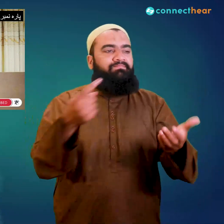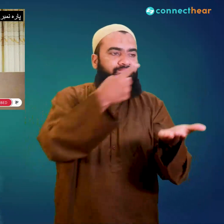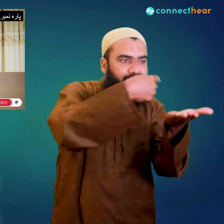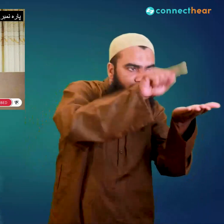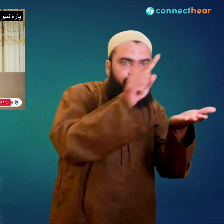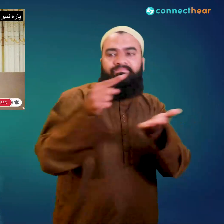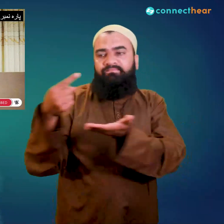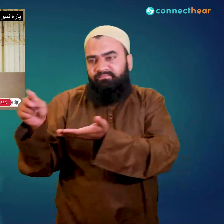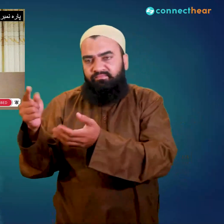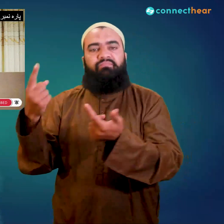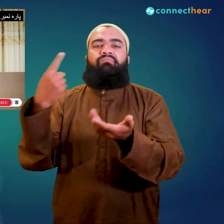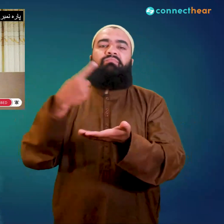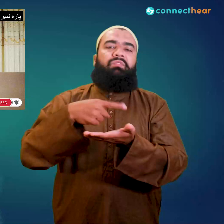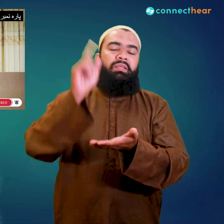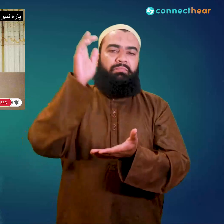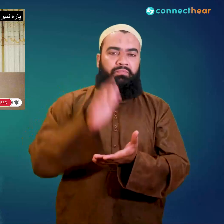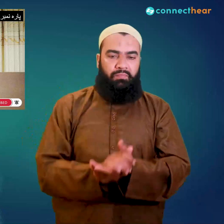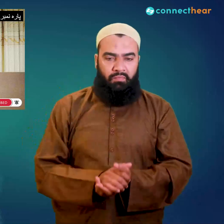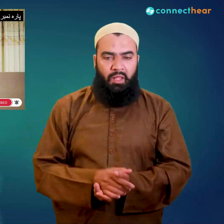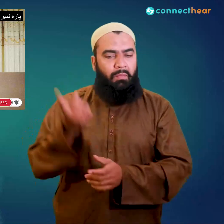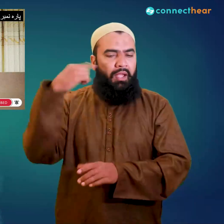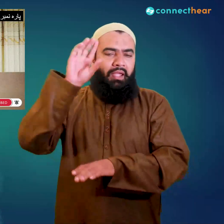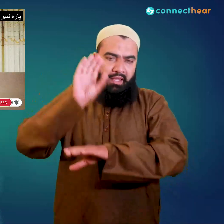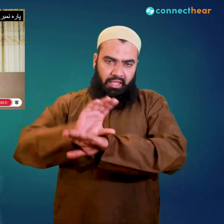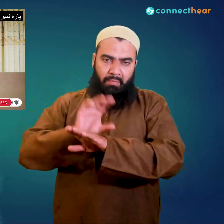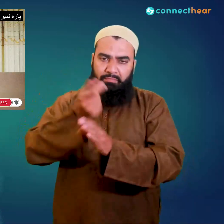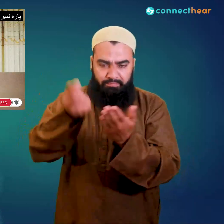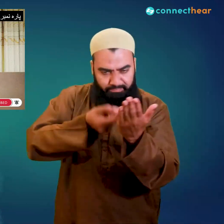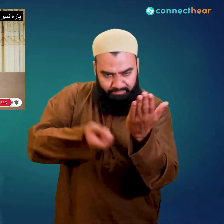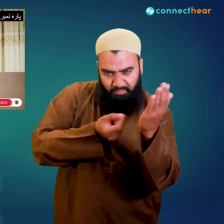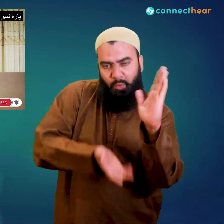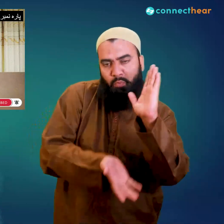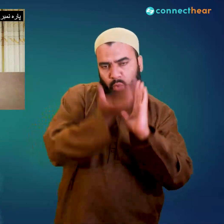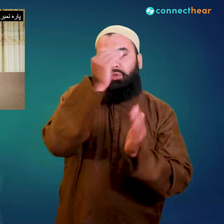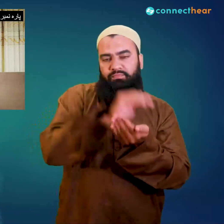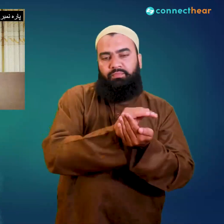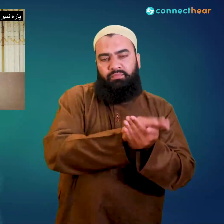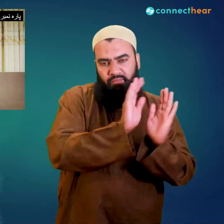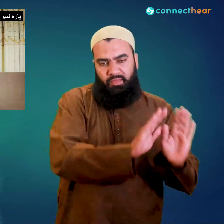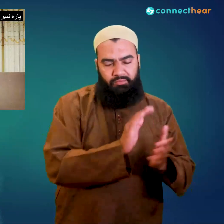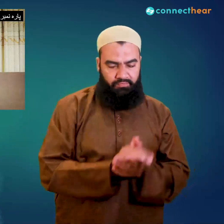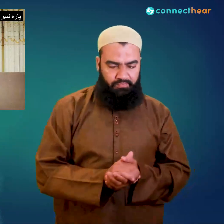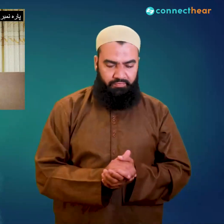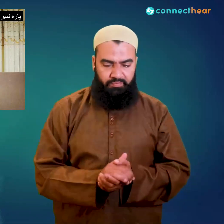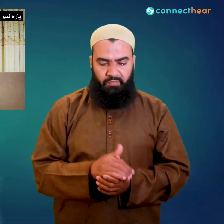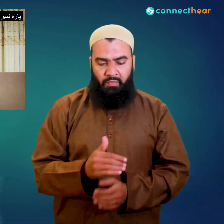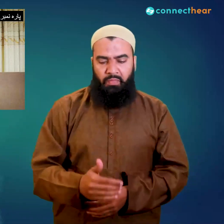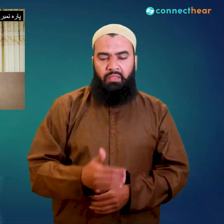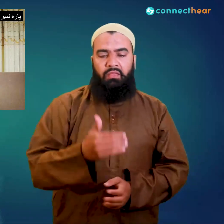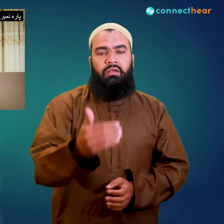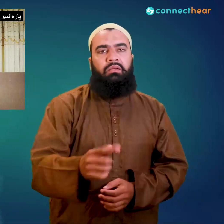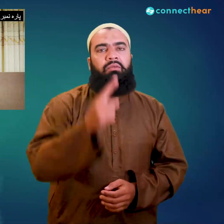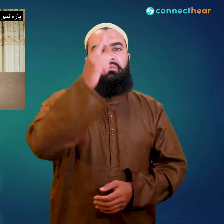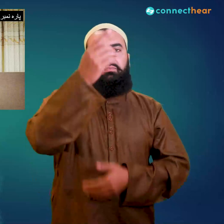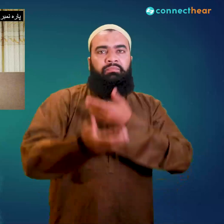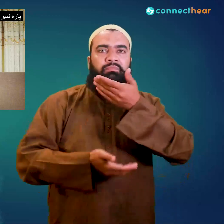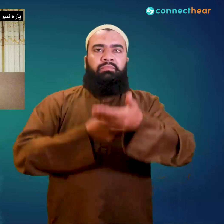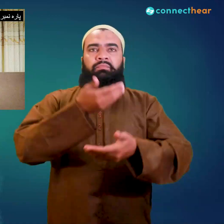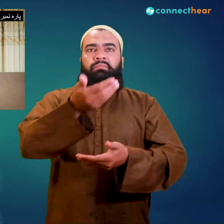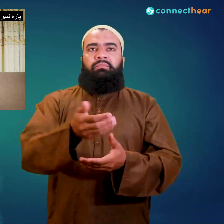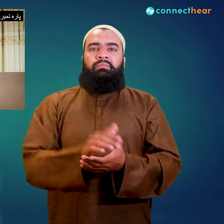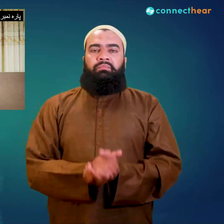مزید تفصیلات اور شرائط فقہ کی کتابوں میں ملتی ہیں۔ رکوع نمبر 4، آیت نمبر